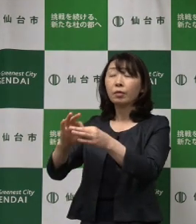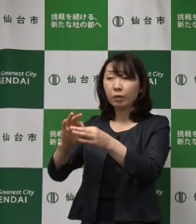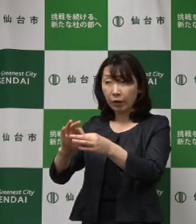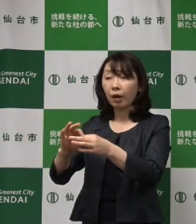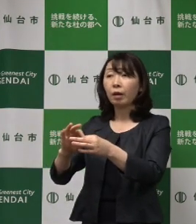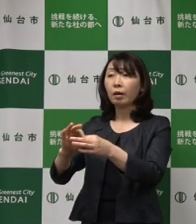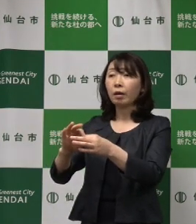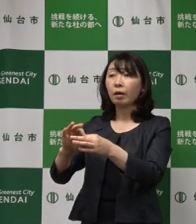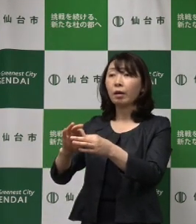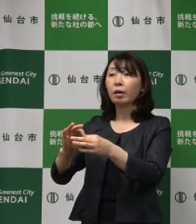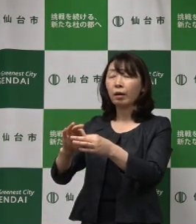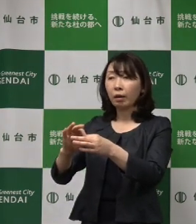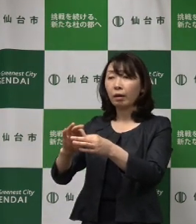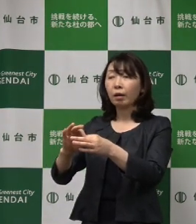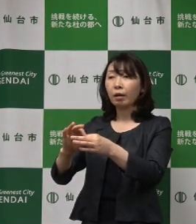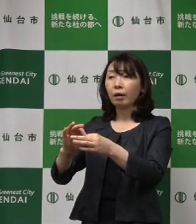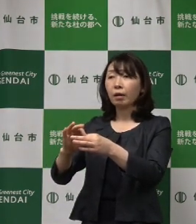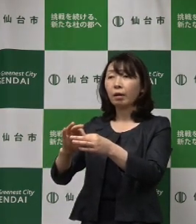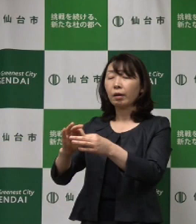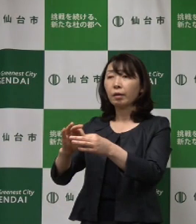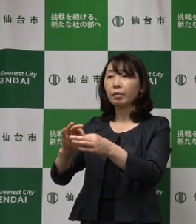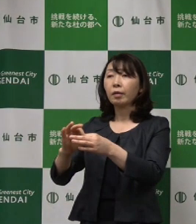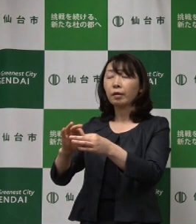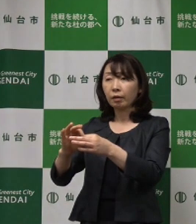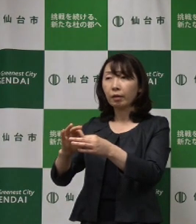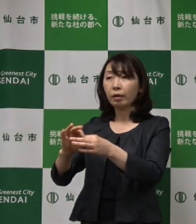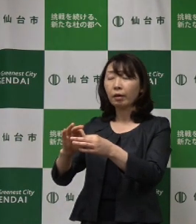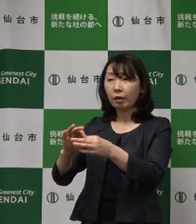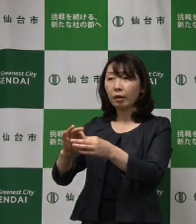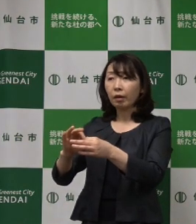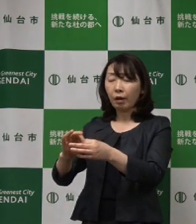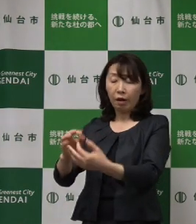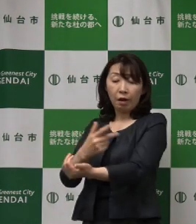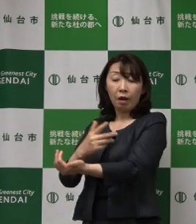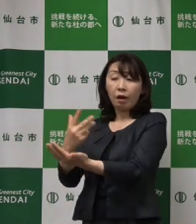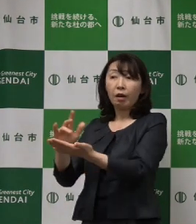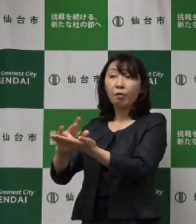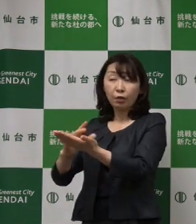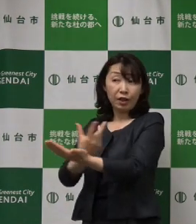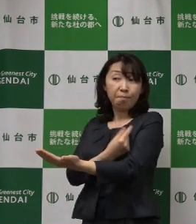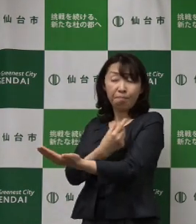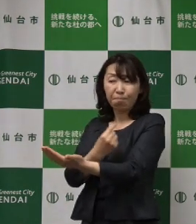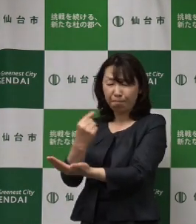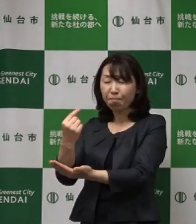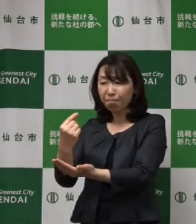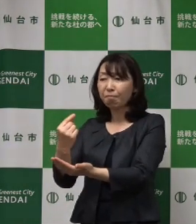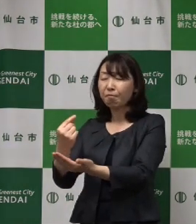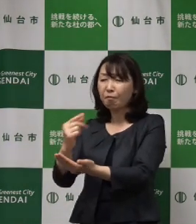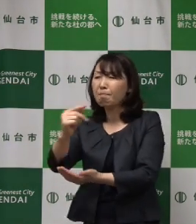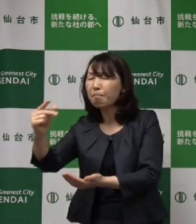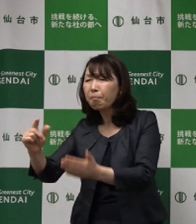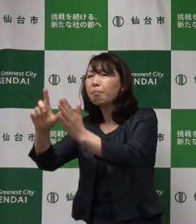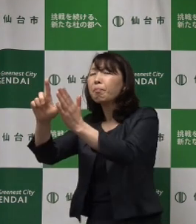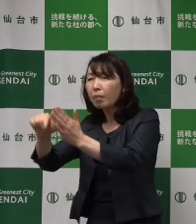入れると、診療報酬というか、その報酬が結構大幅に下がってしまうのではないかと、そういうクリニックの懸念もあるんです